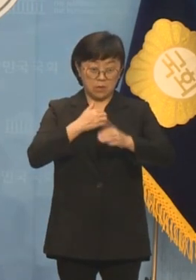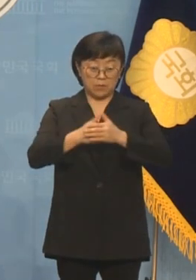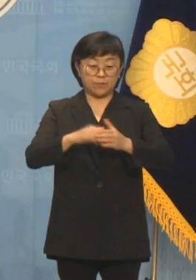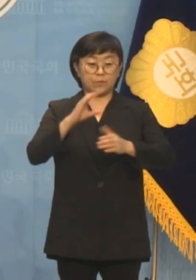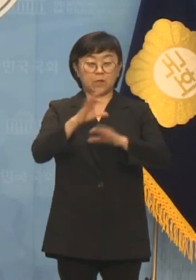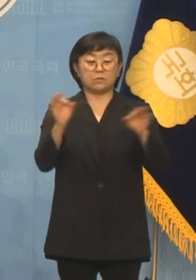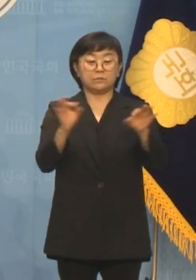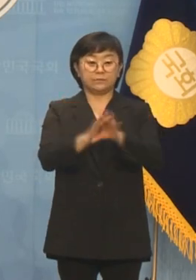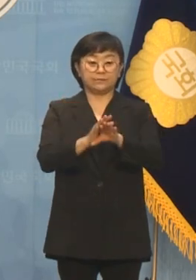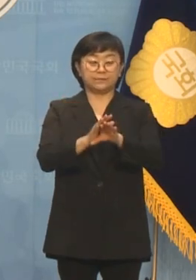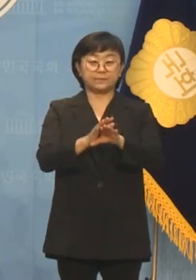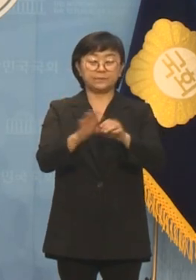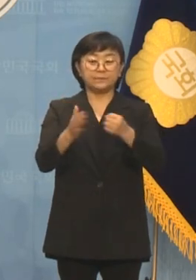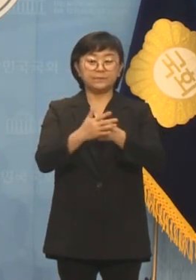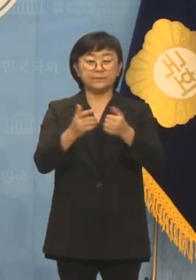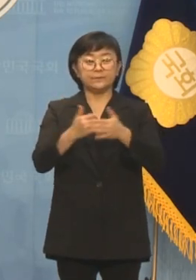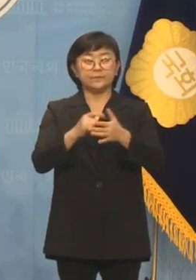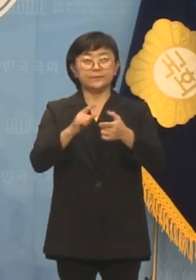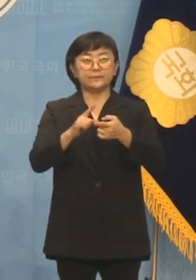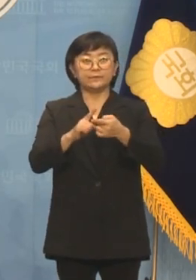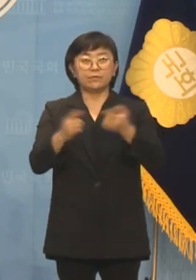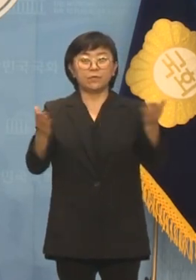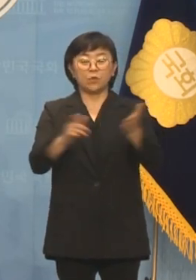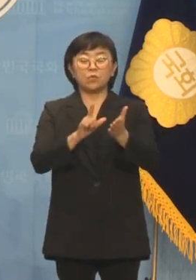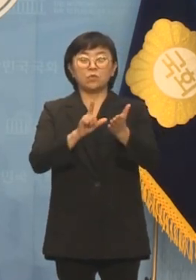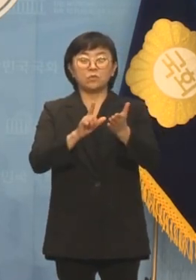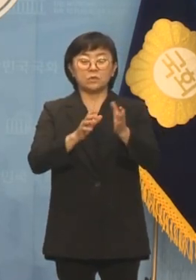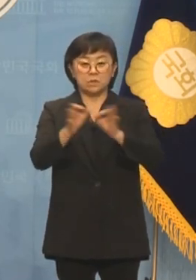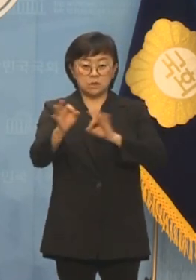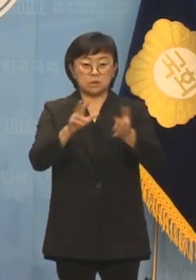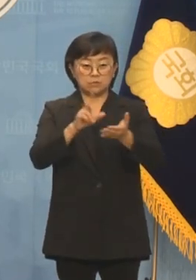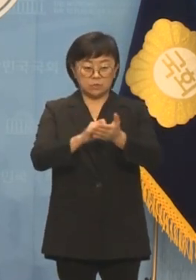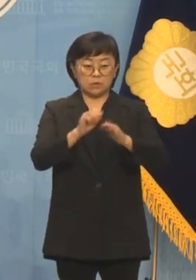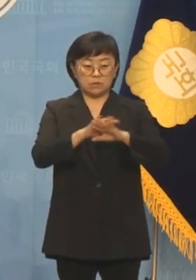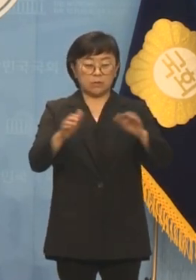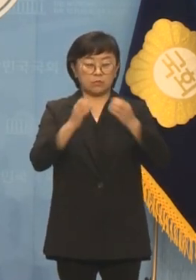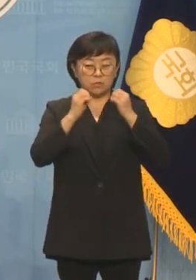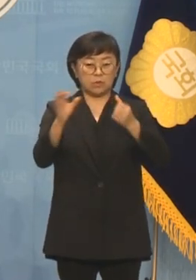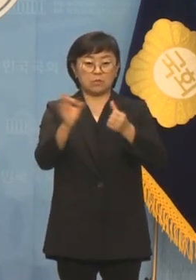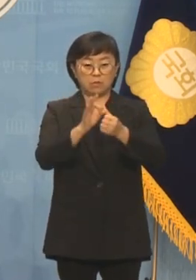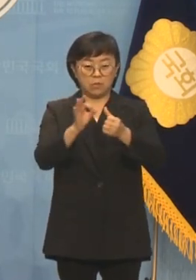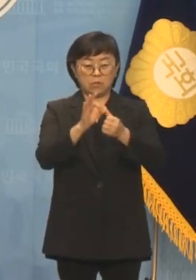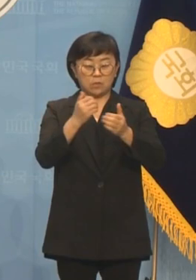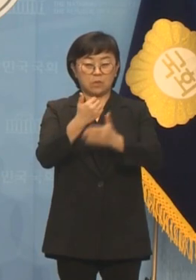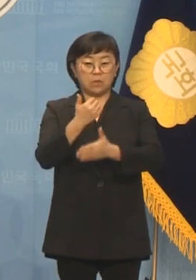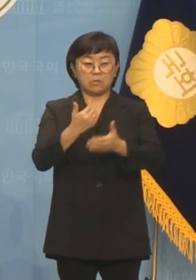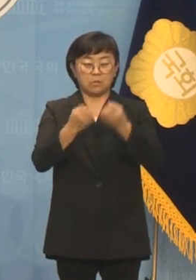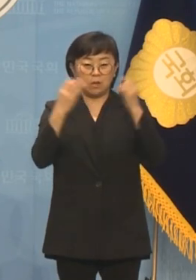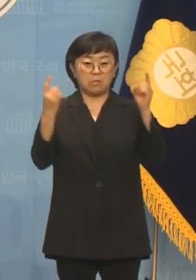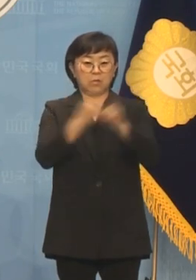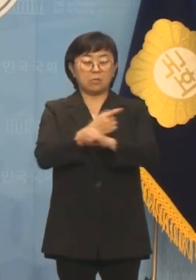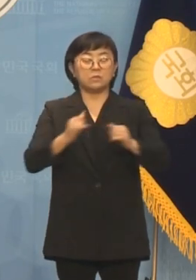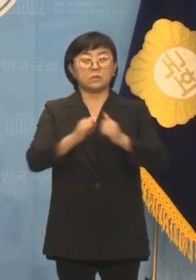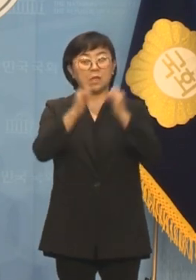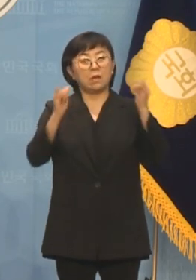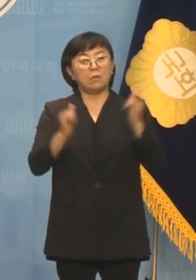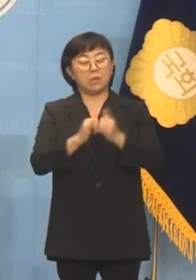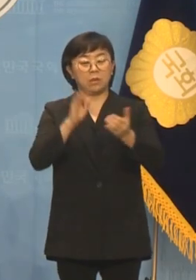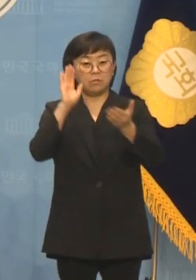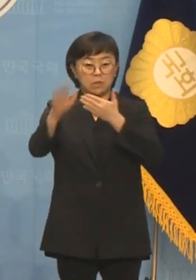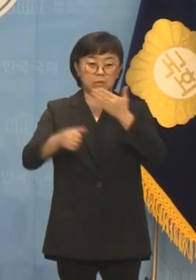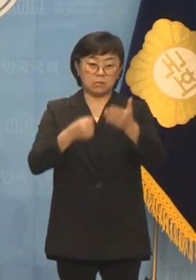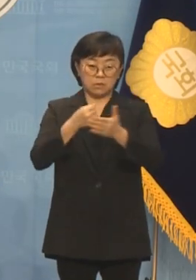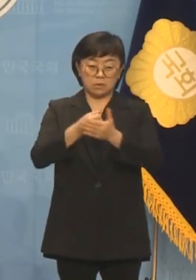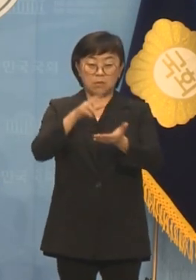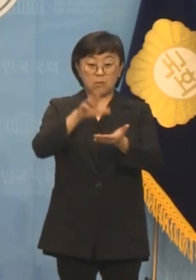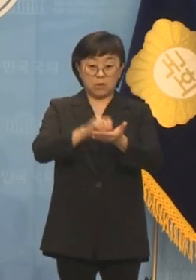탄소중립, 디지털, 노동시장 이중구조 개선, 국민연금 개혁, 젠더 갈등 등 우리 사회의 미래를 결정할